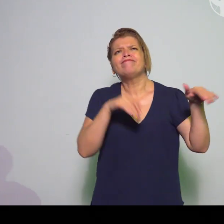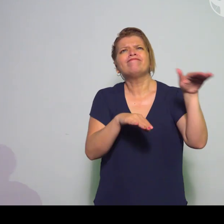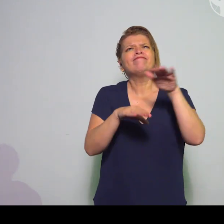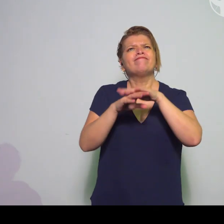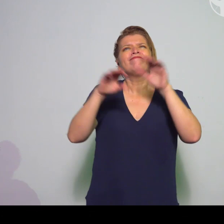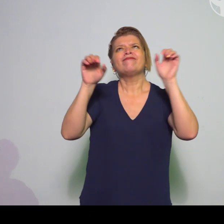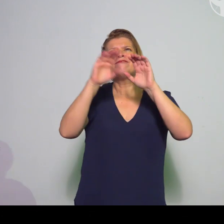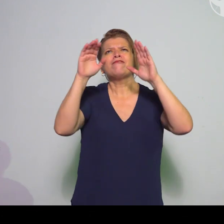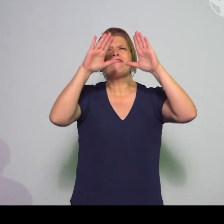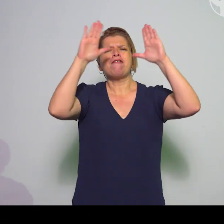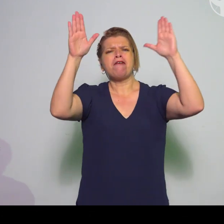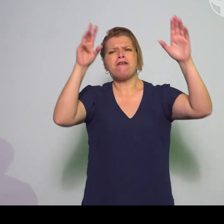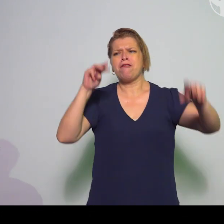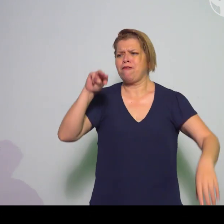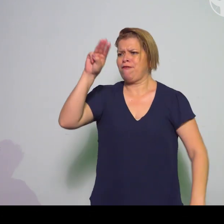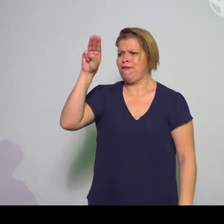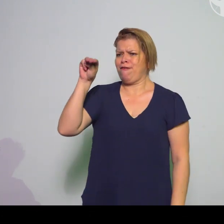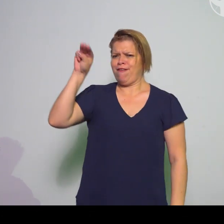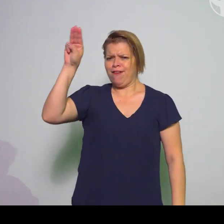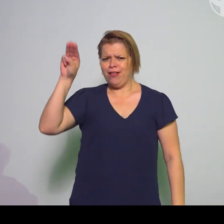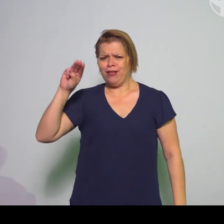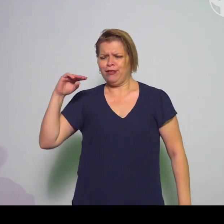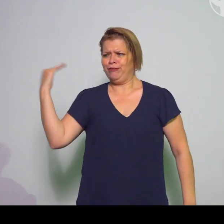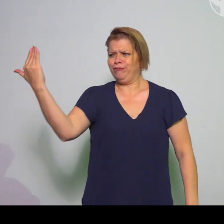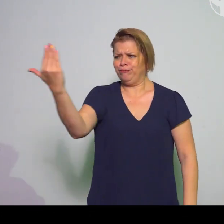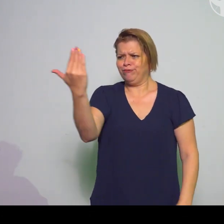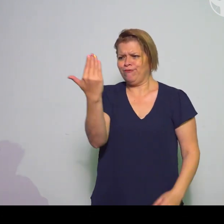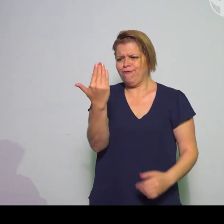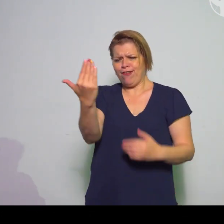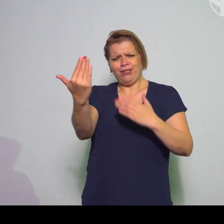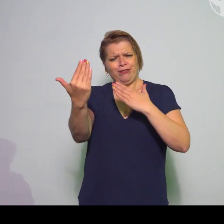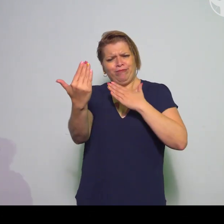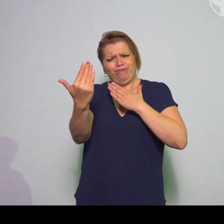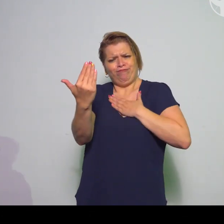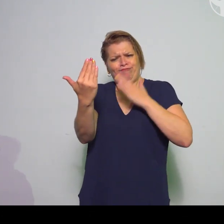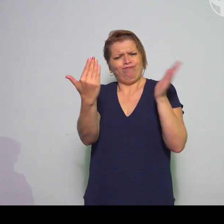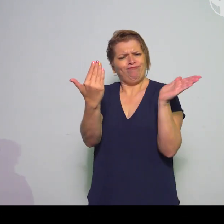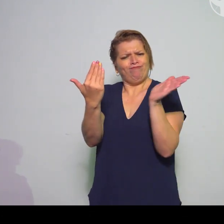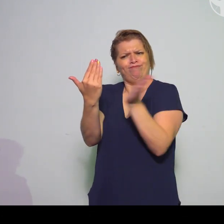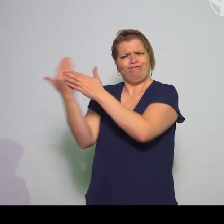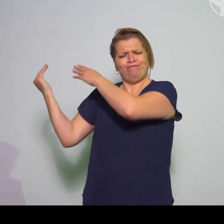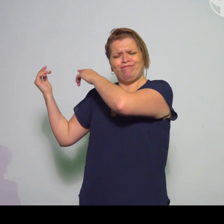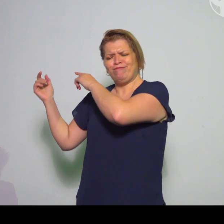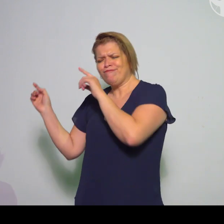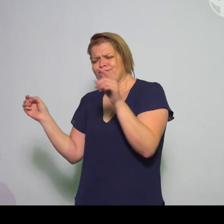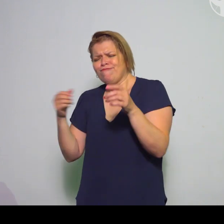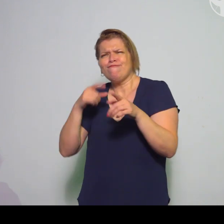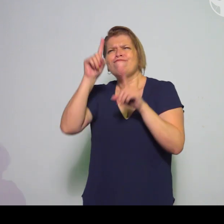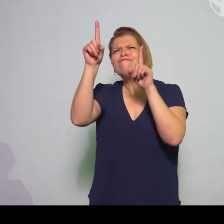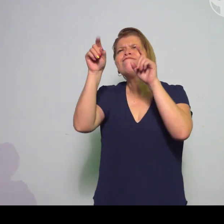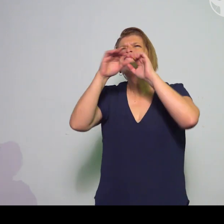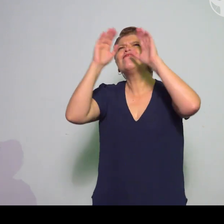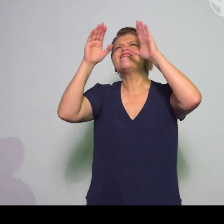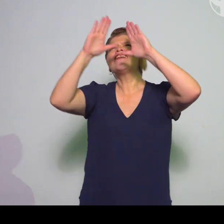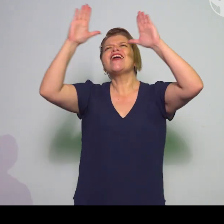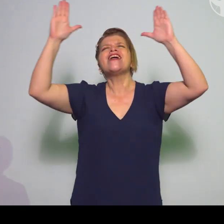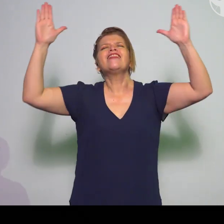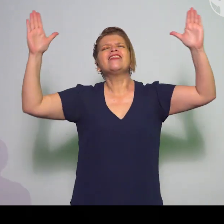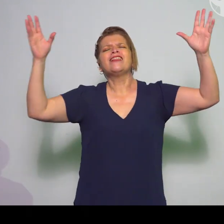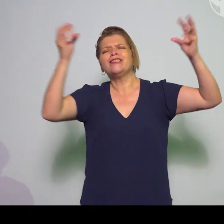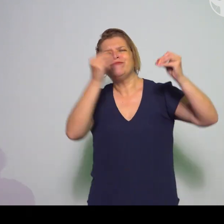Más grande que montañas que están frente a mí. Tú